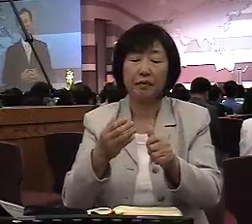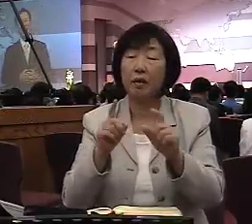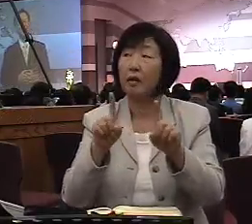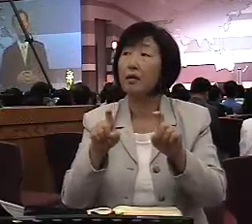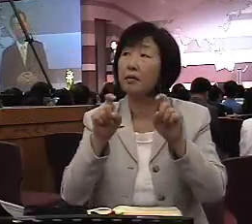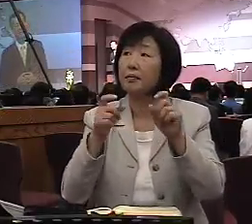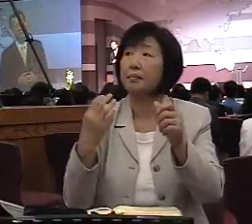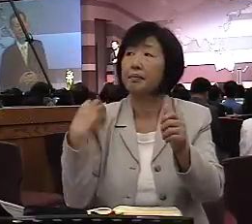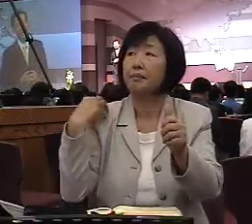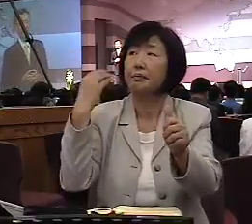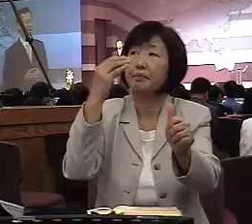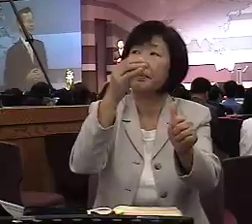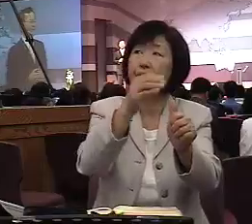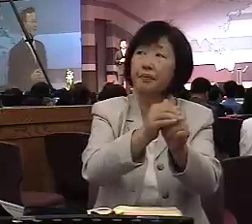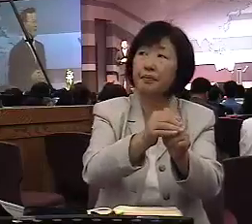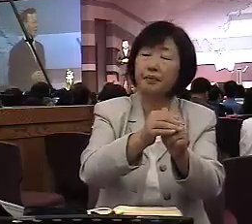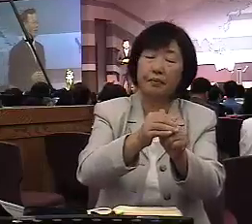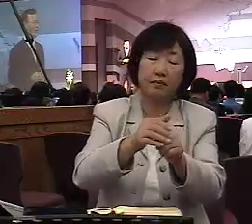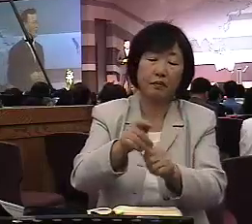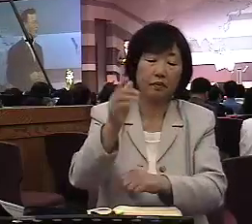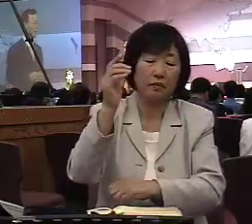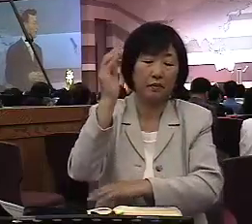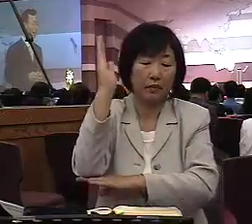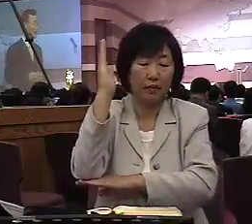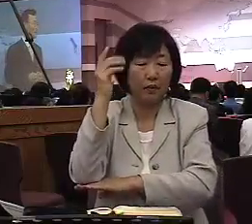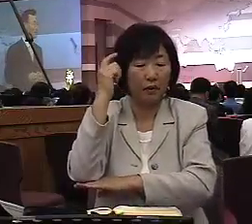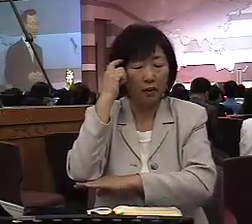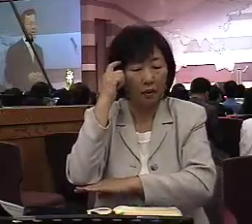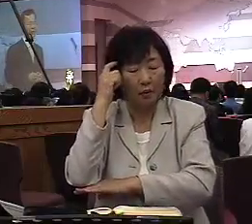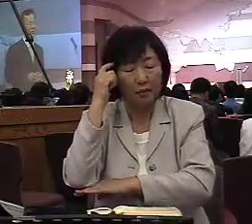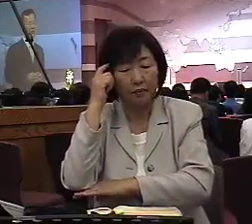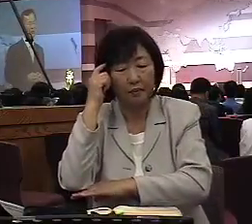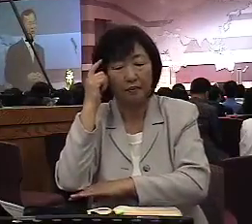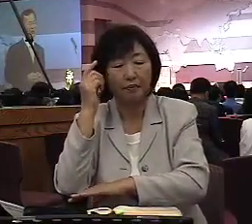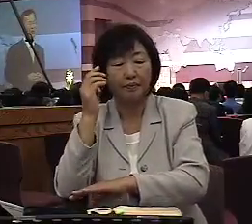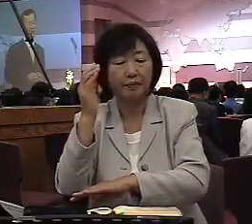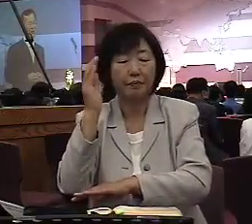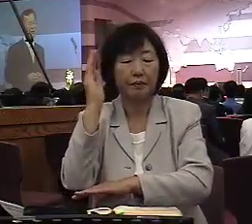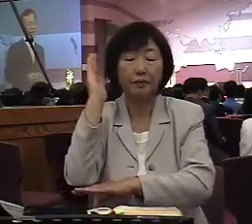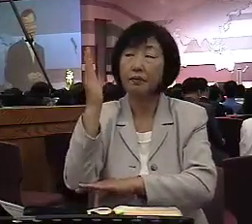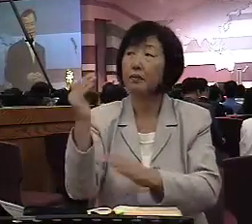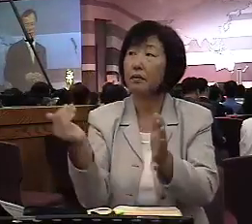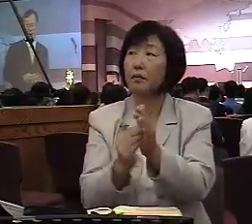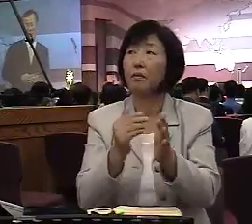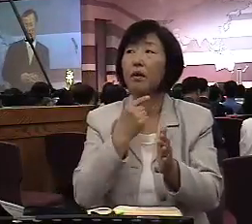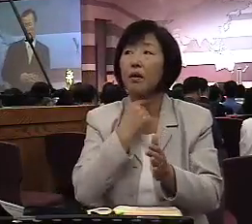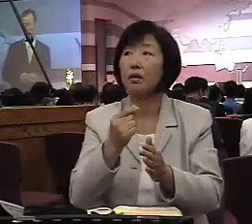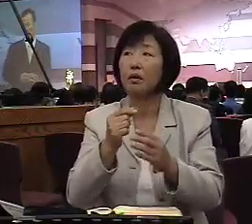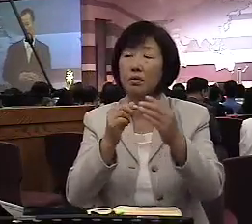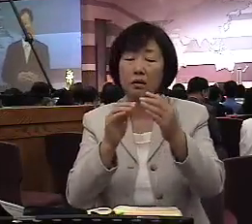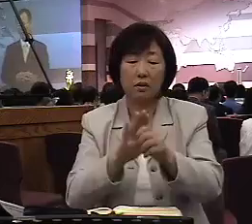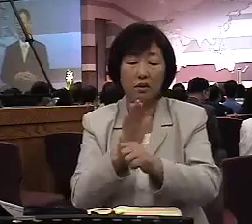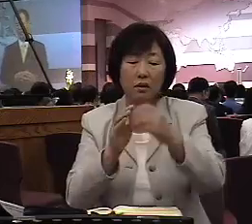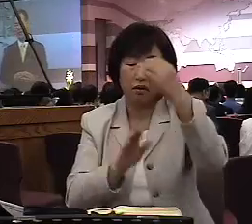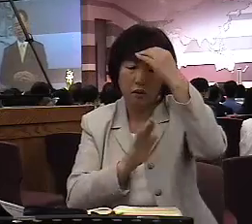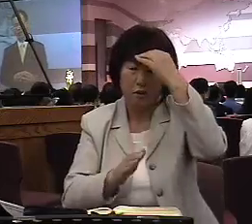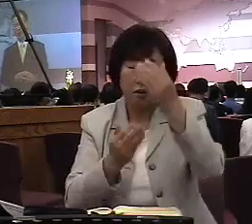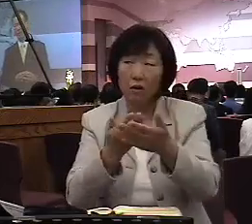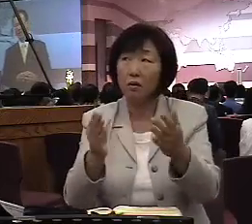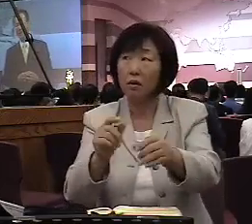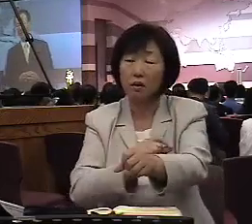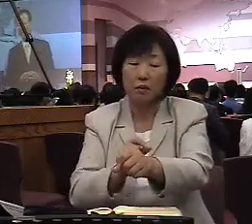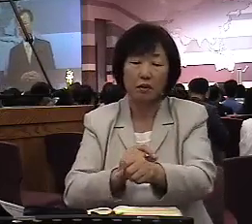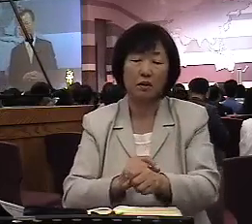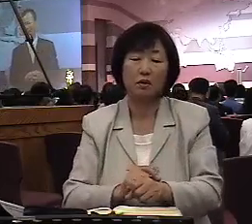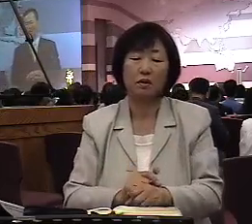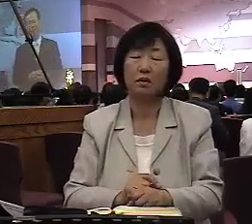여러분, 그 말씀을 생각하며 오늘 말씀을 끝내고 싶어요. 사랑하는 성도 여러분, 특별히 우리